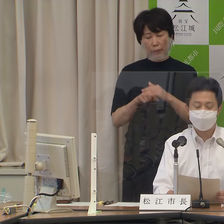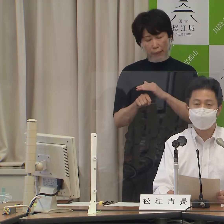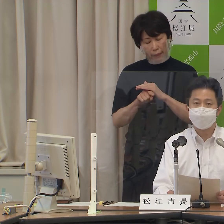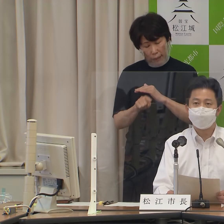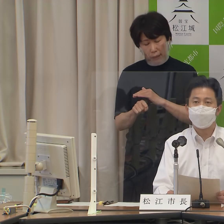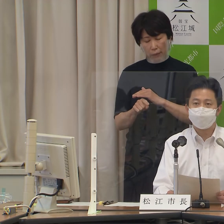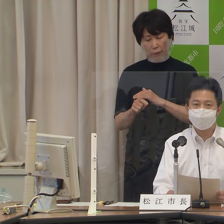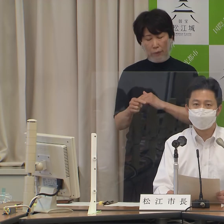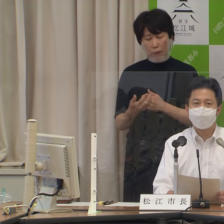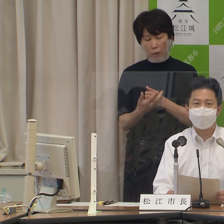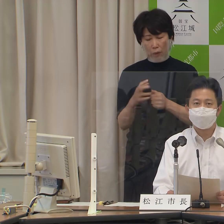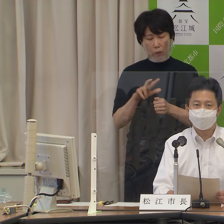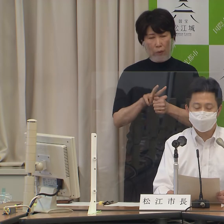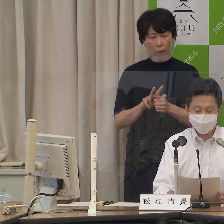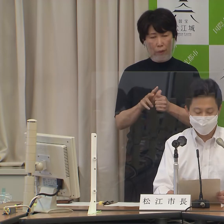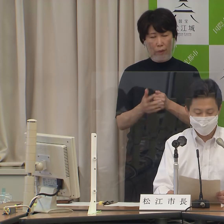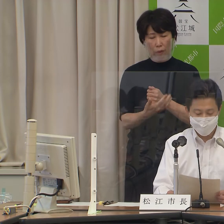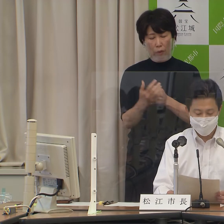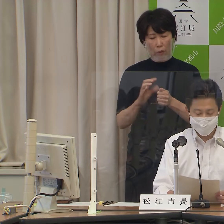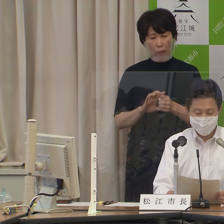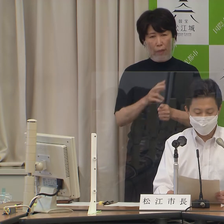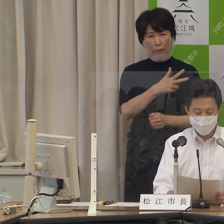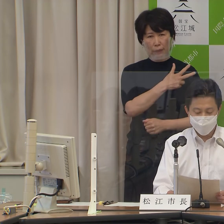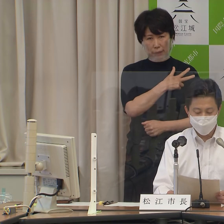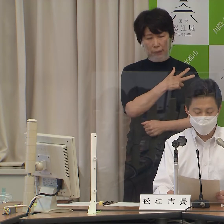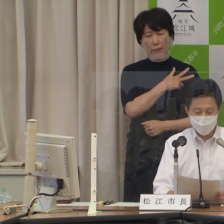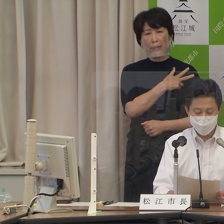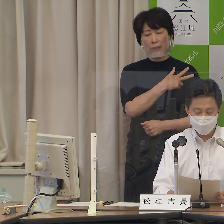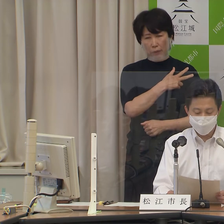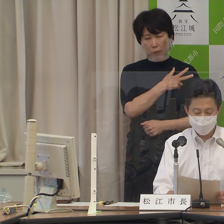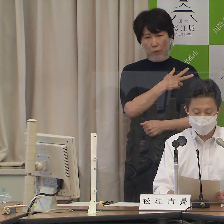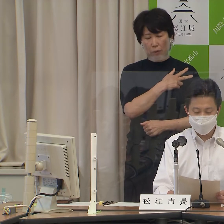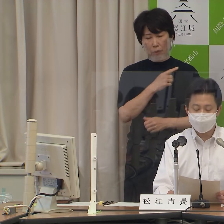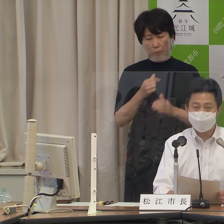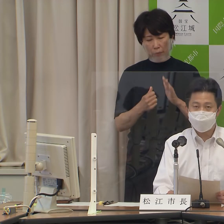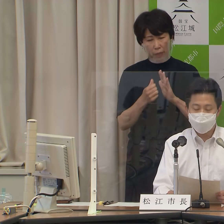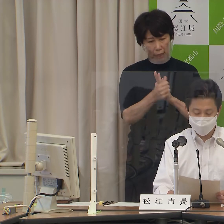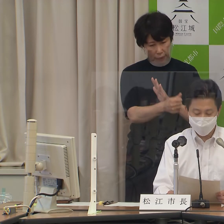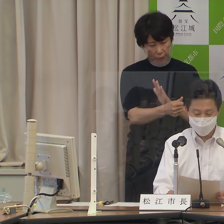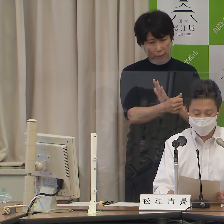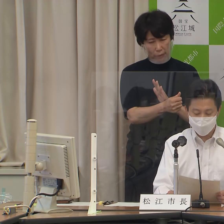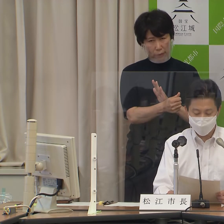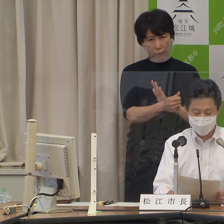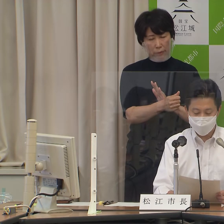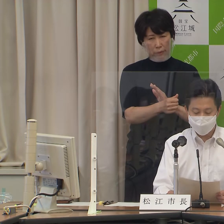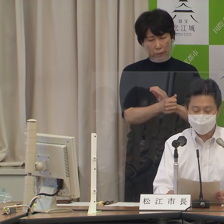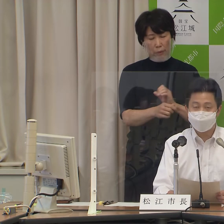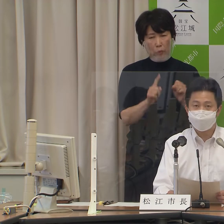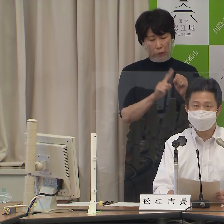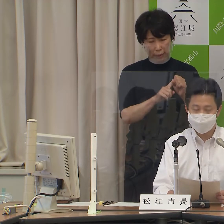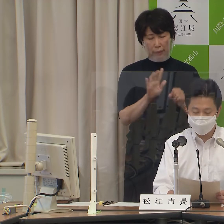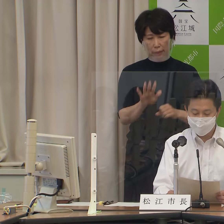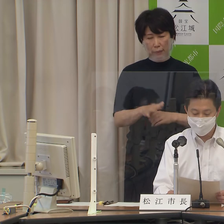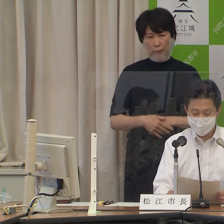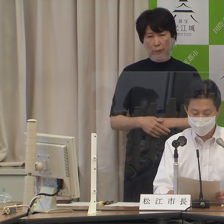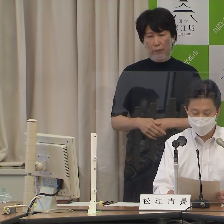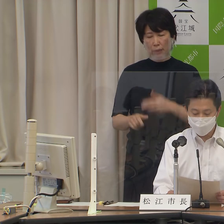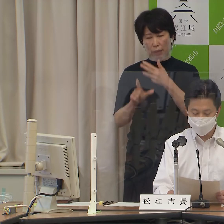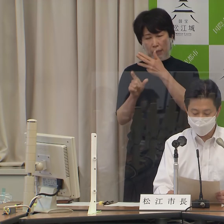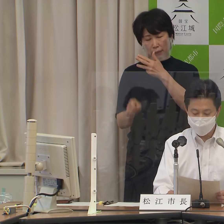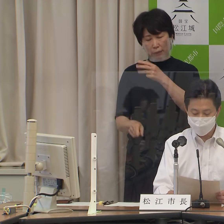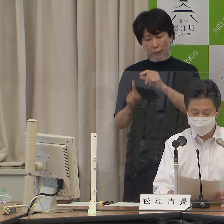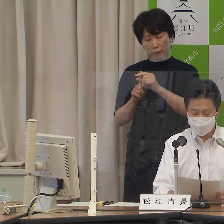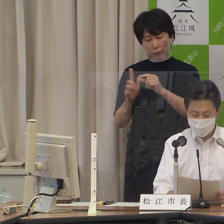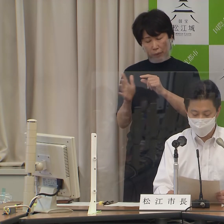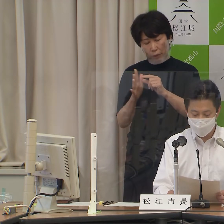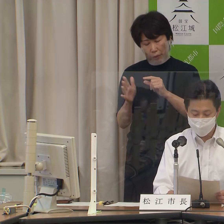遣することに伴う措置となります。なお、4ヶ月児検診は8月中旬から再開し、その他の